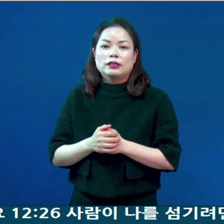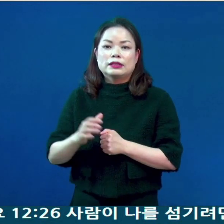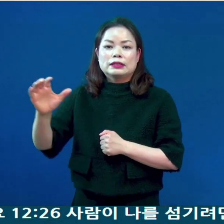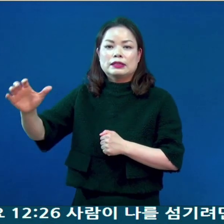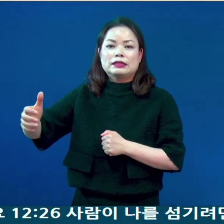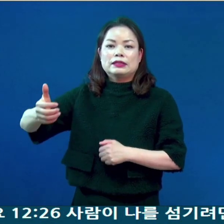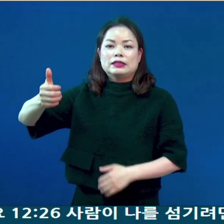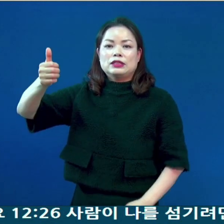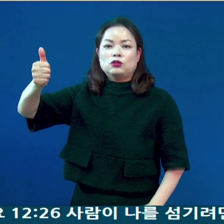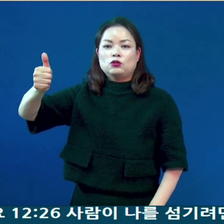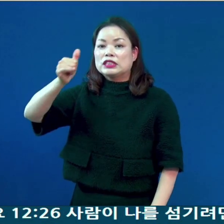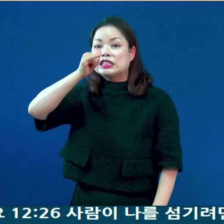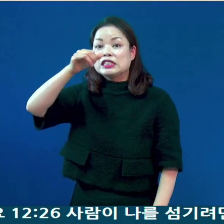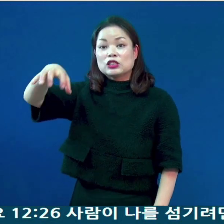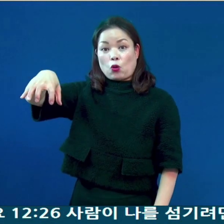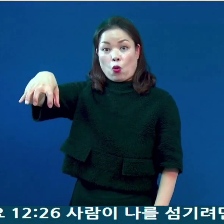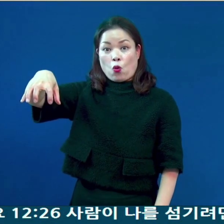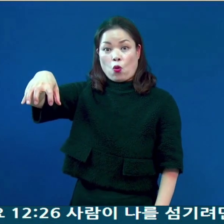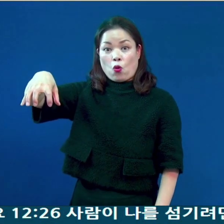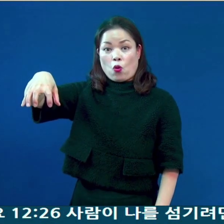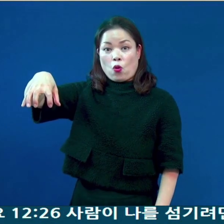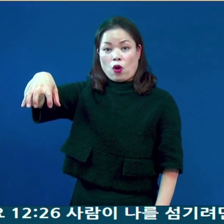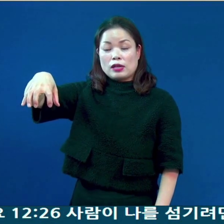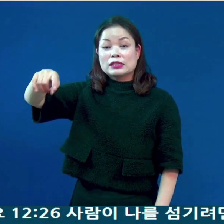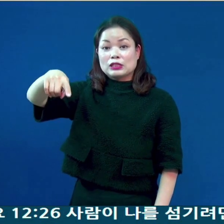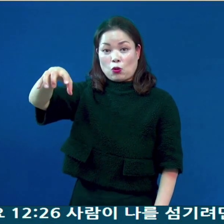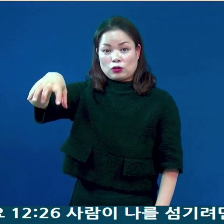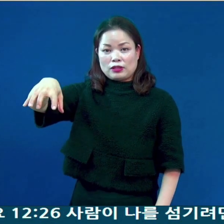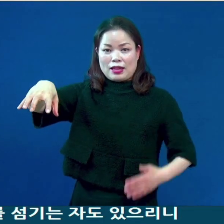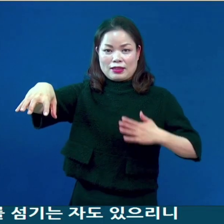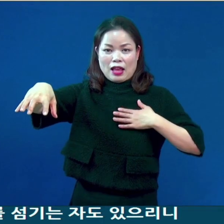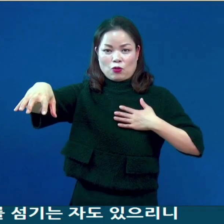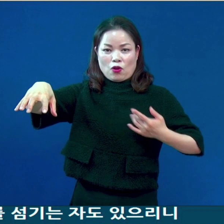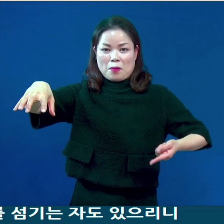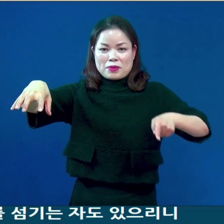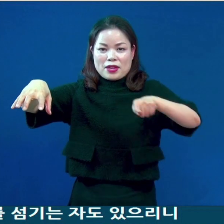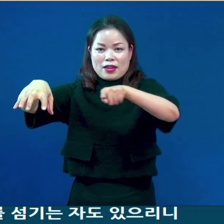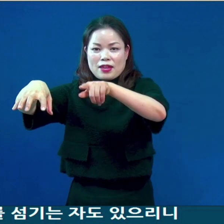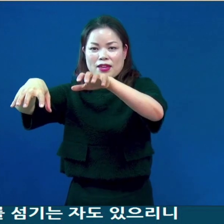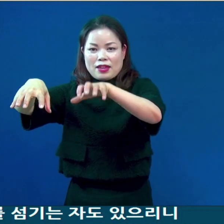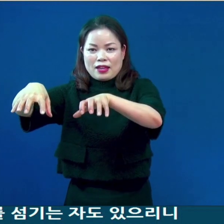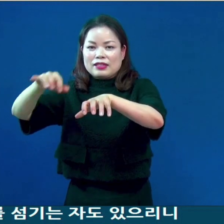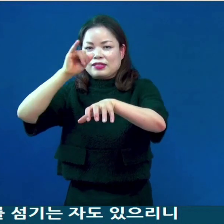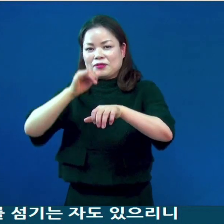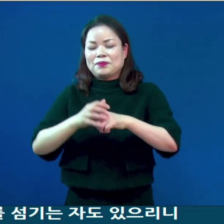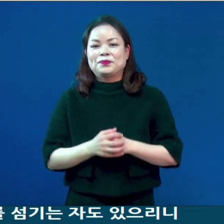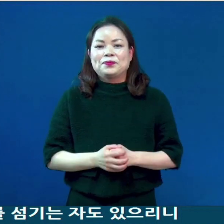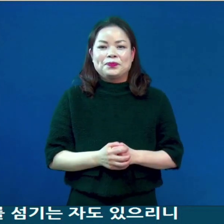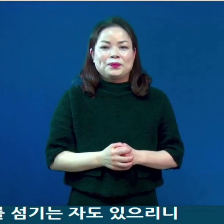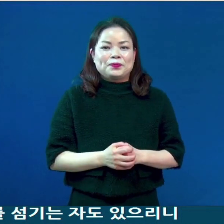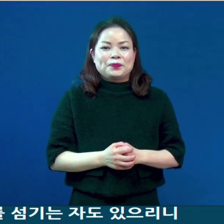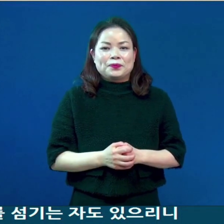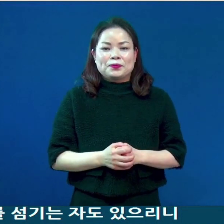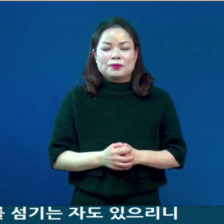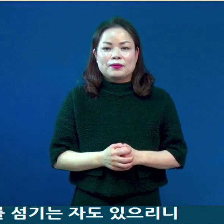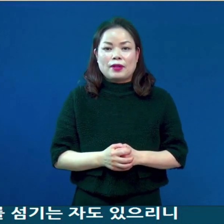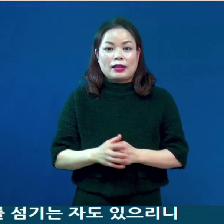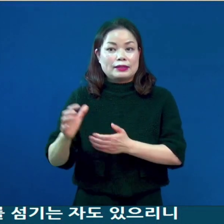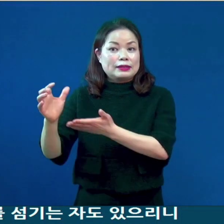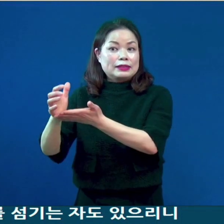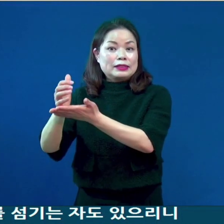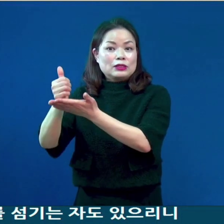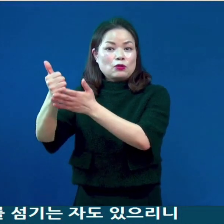그리스도가 있는 곳, 그곳에 같이 있어야 한다는 것이죠. 이게